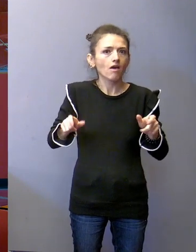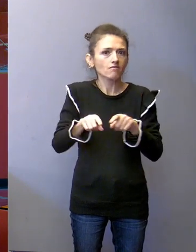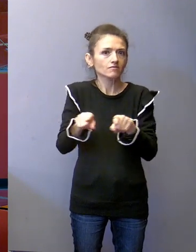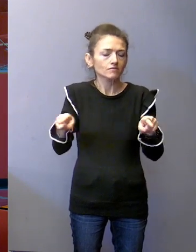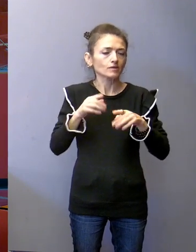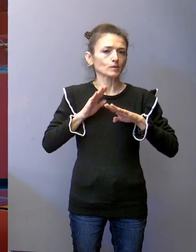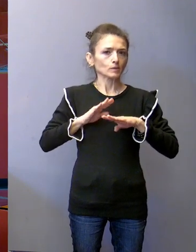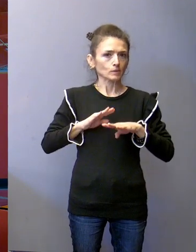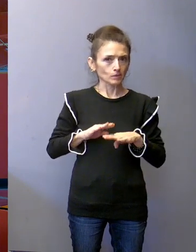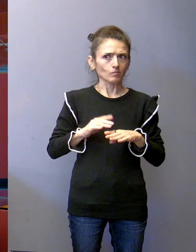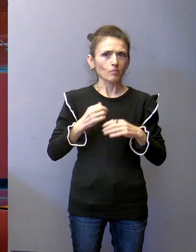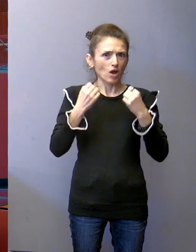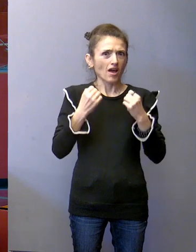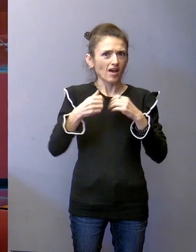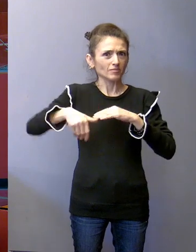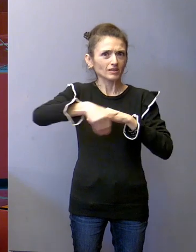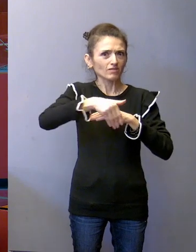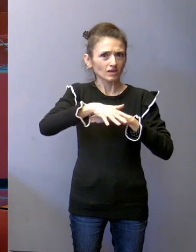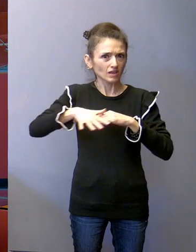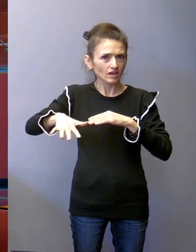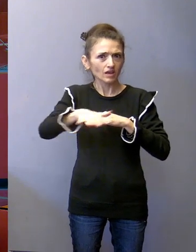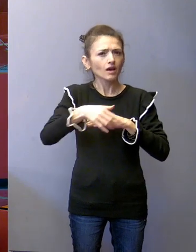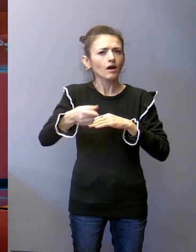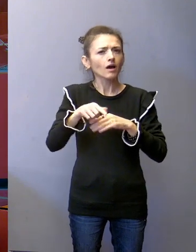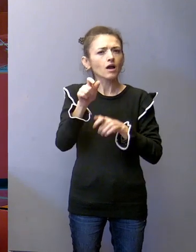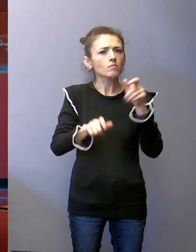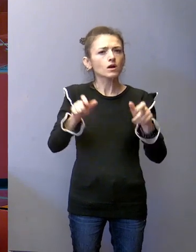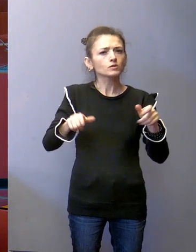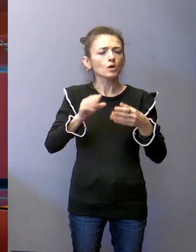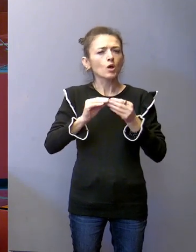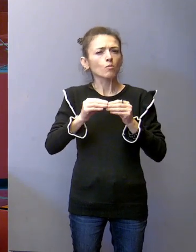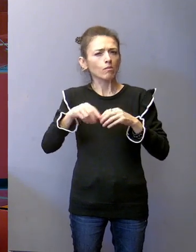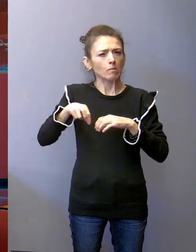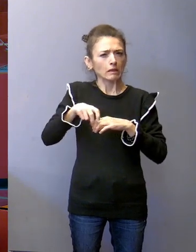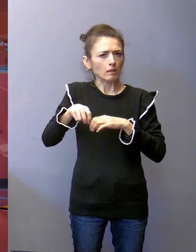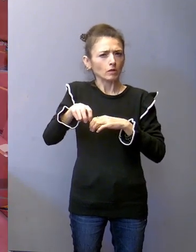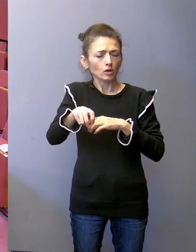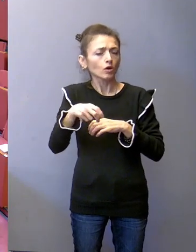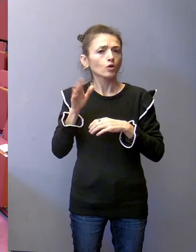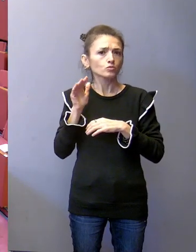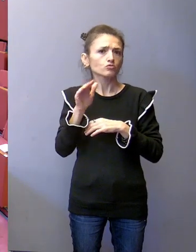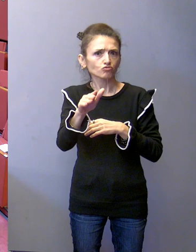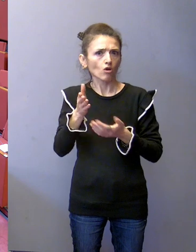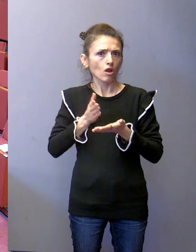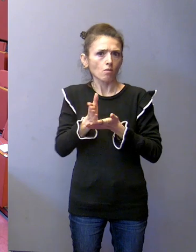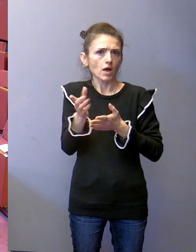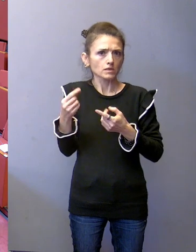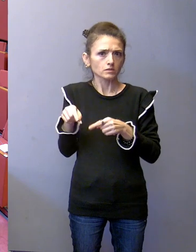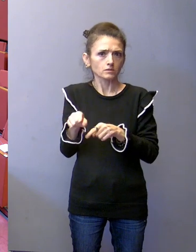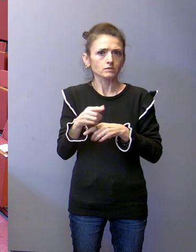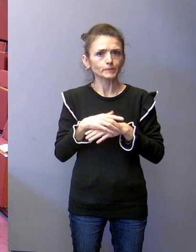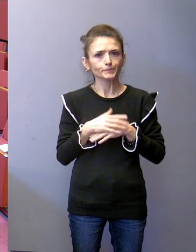quella via e le persone che hanno problemi di emulazione e che giornalmente devono percorrerla Grazie